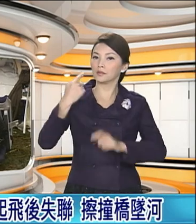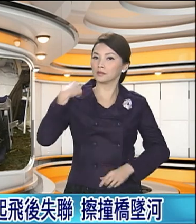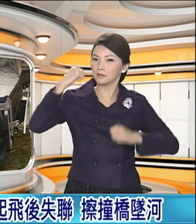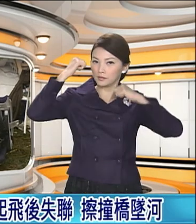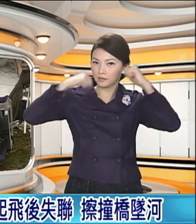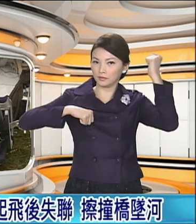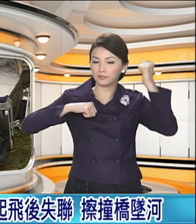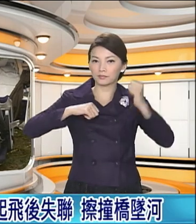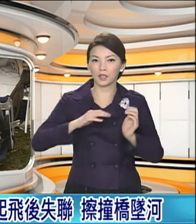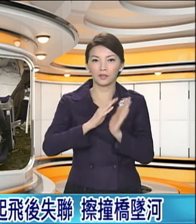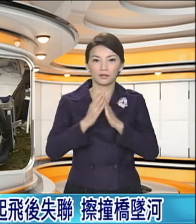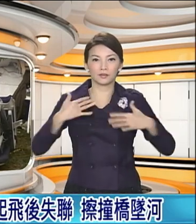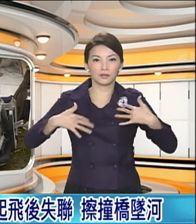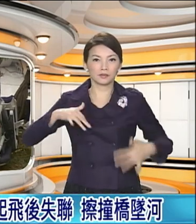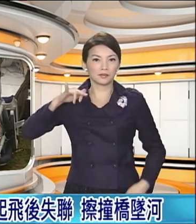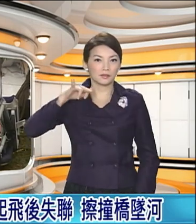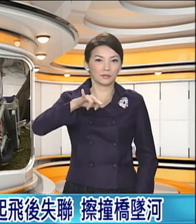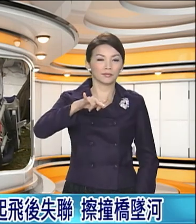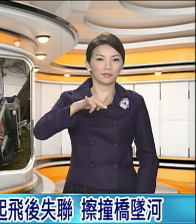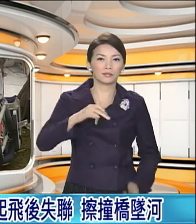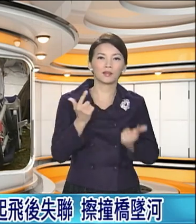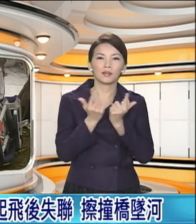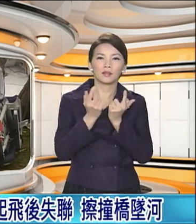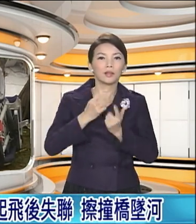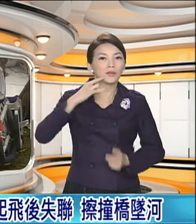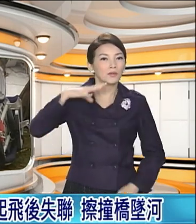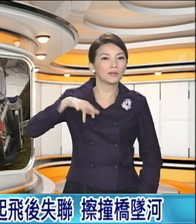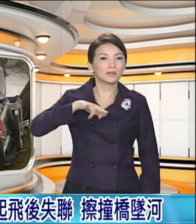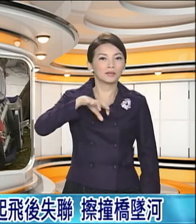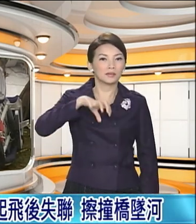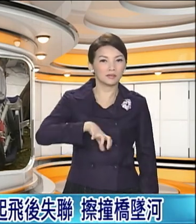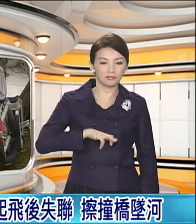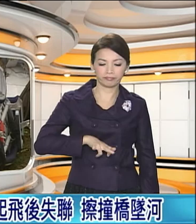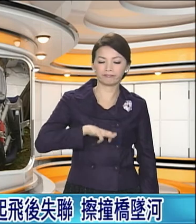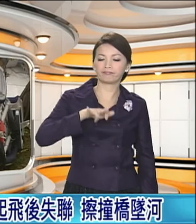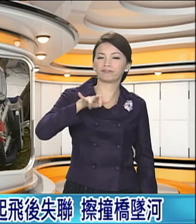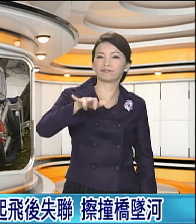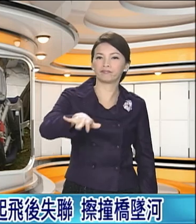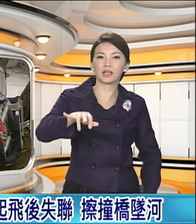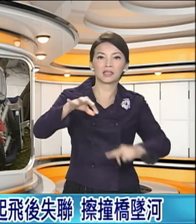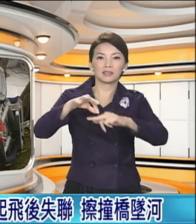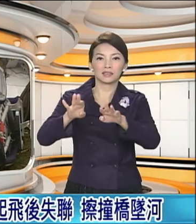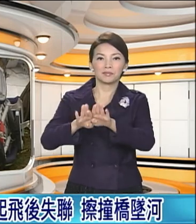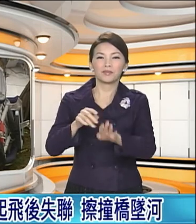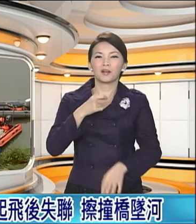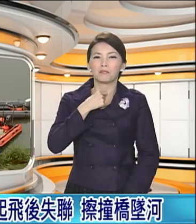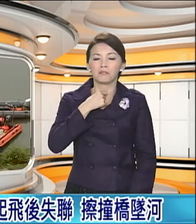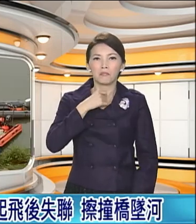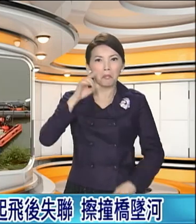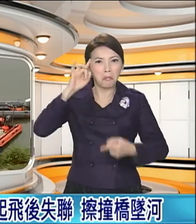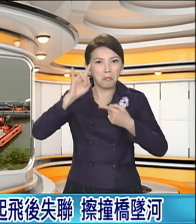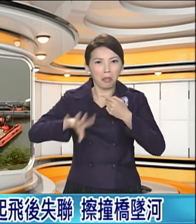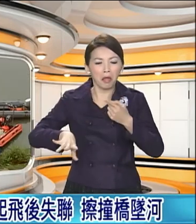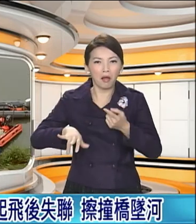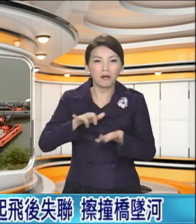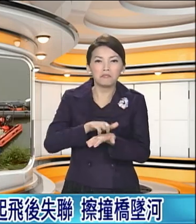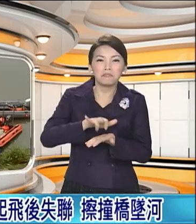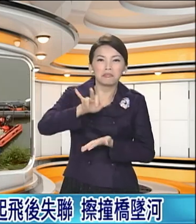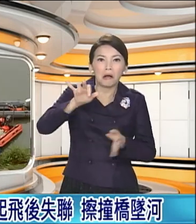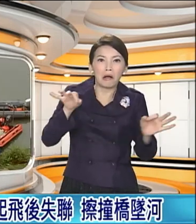而时间回到昨天上午，这一家复兴航空是由台北松山机场起飞要到金门，